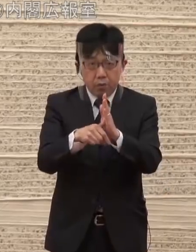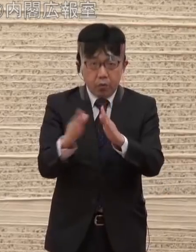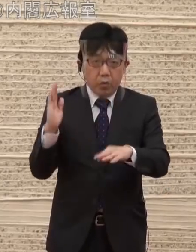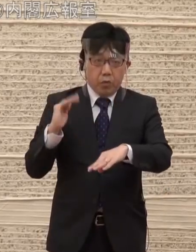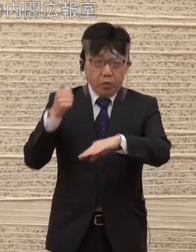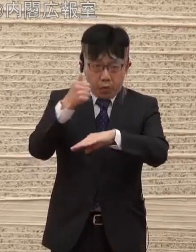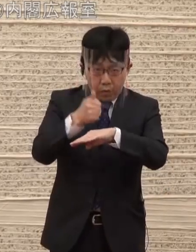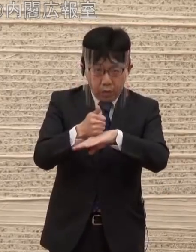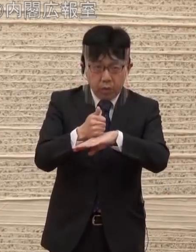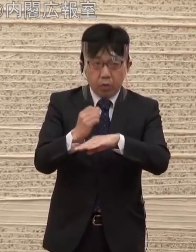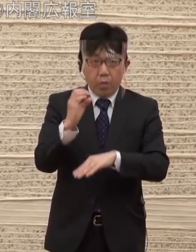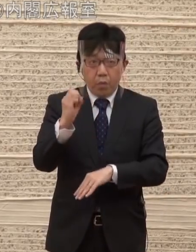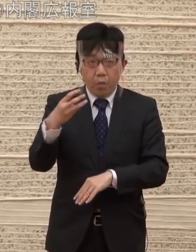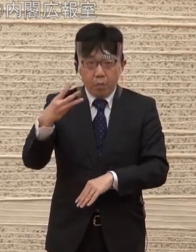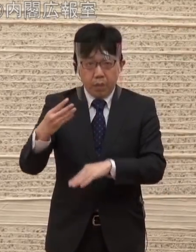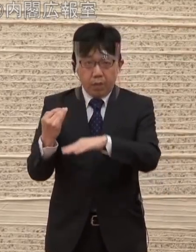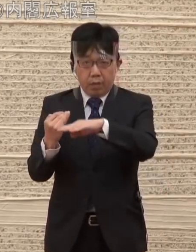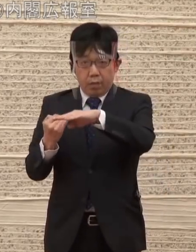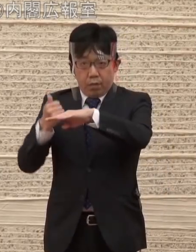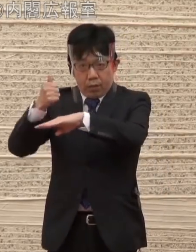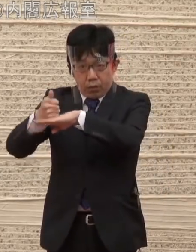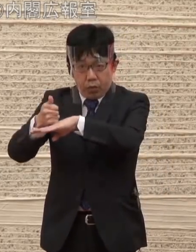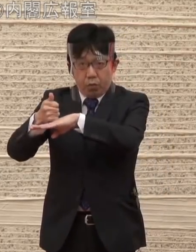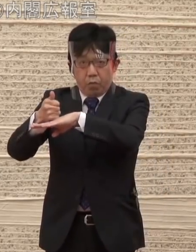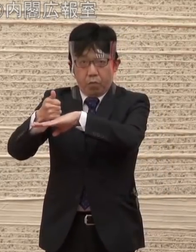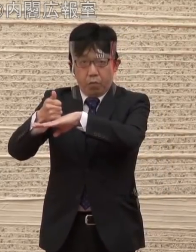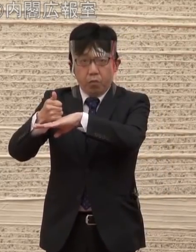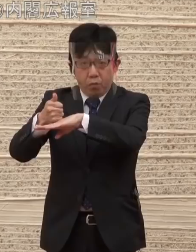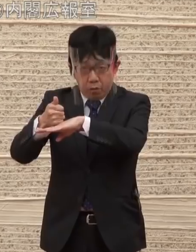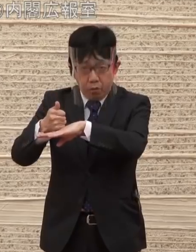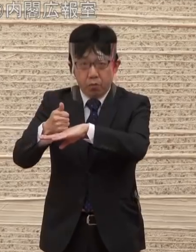会長に置かれては所定の位置に動いてお願います